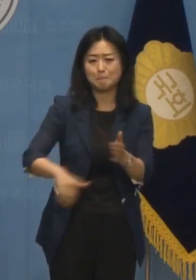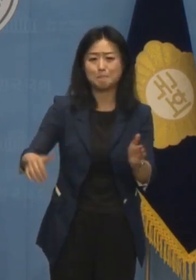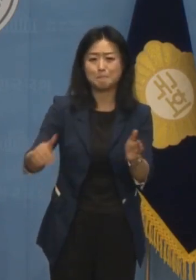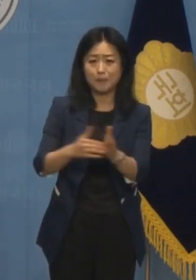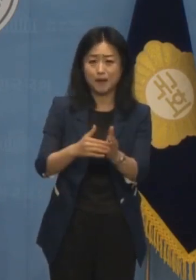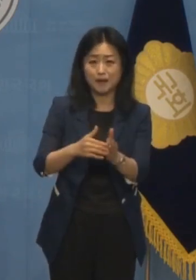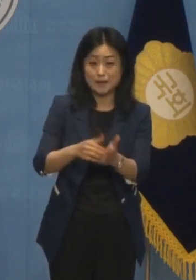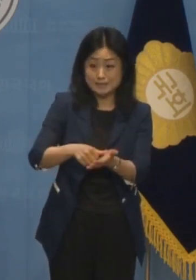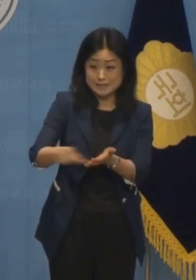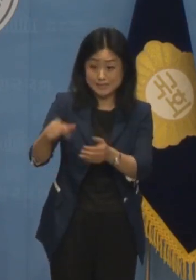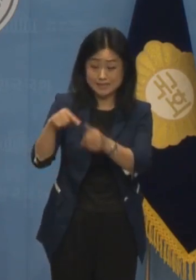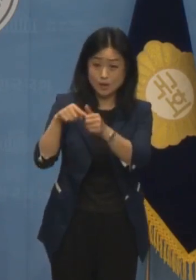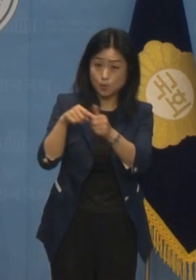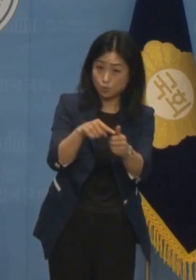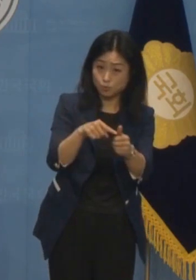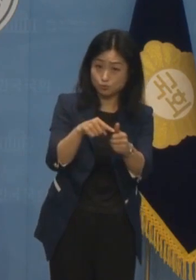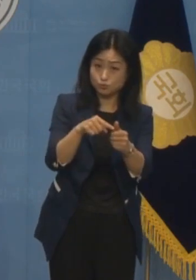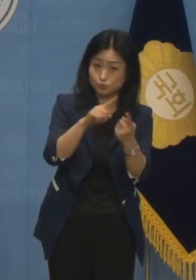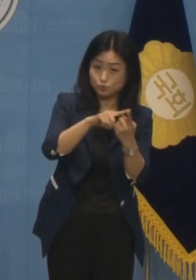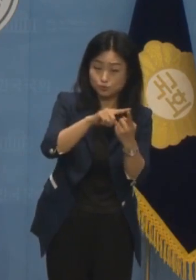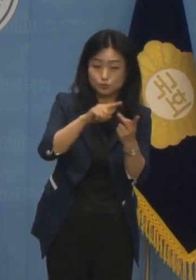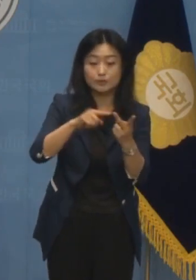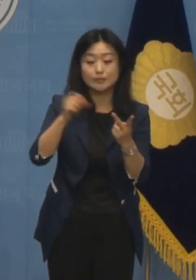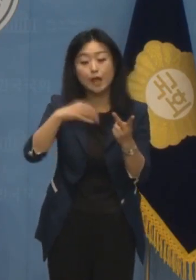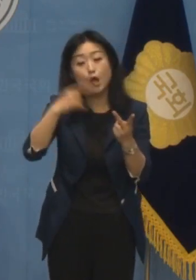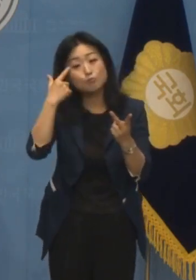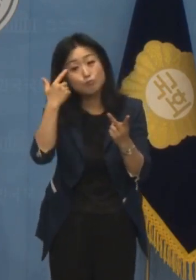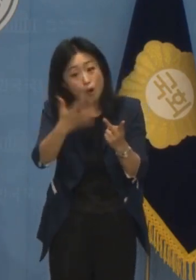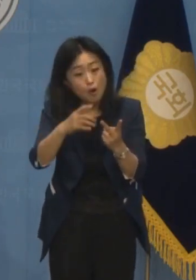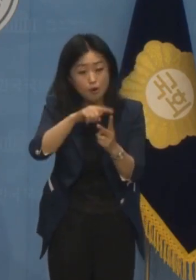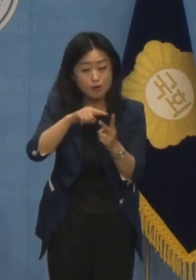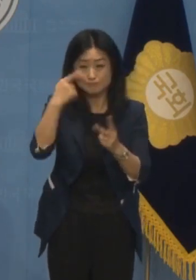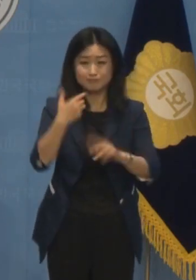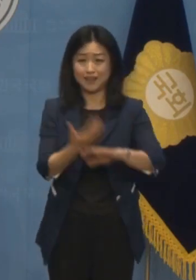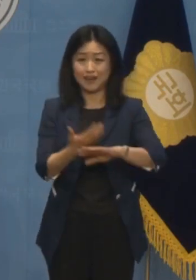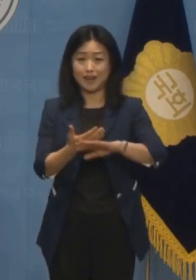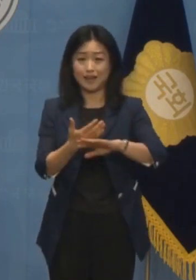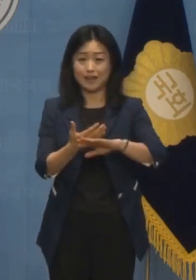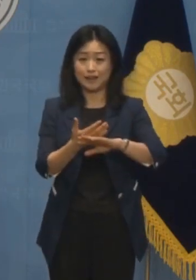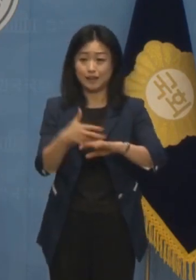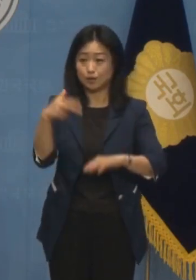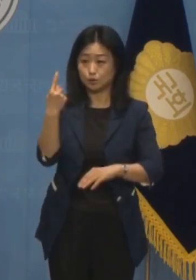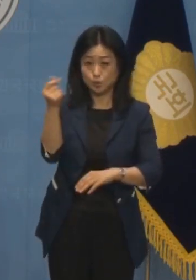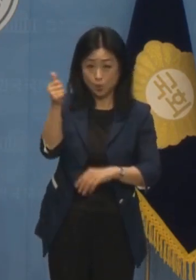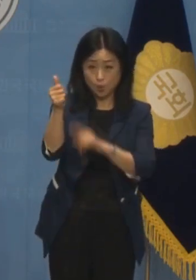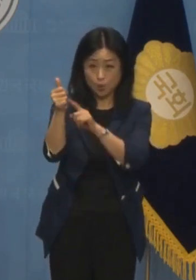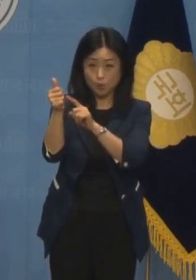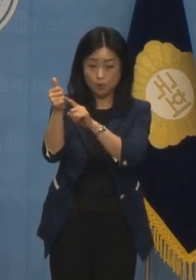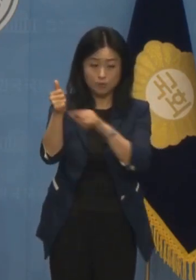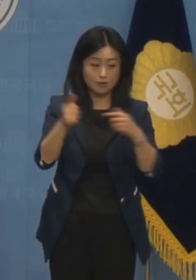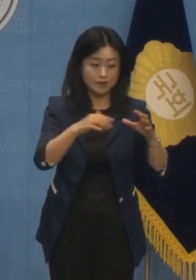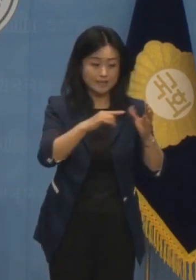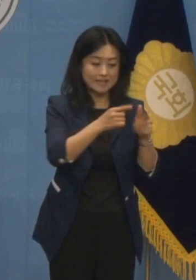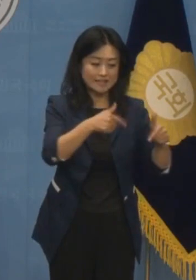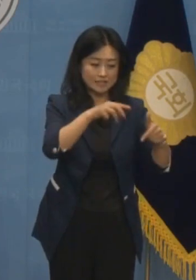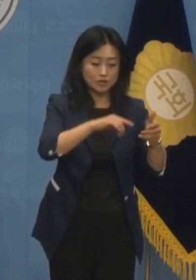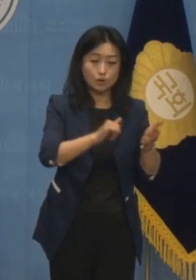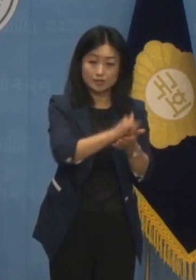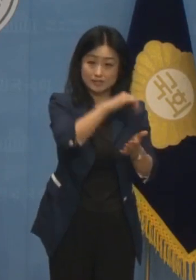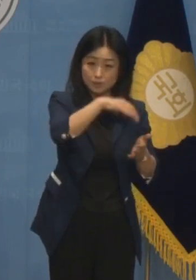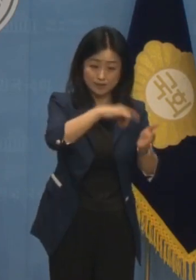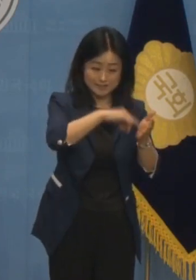삭제 요구와 단순 문의는 전혀 다른 얘기 아닙니까 조경과 인천공항 관의